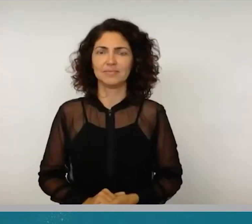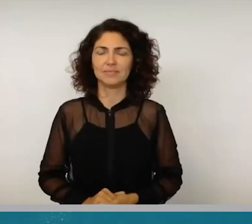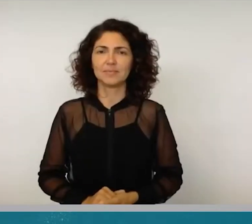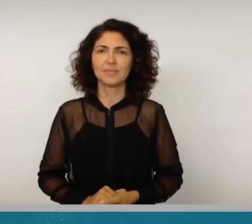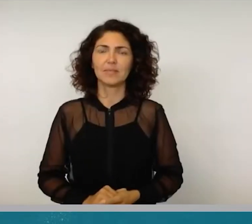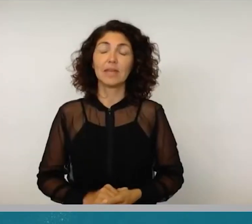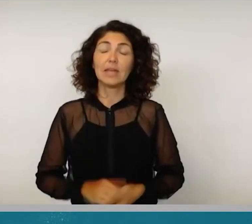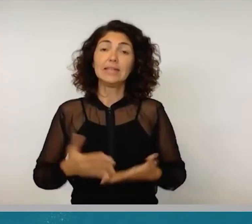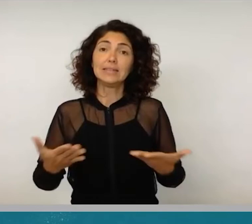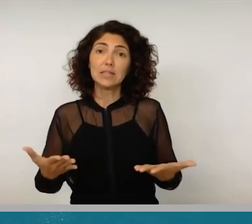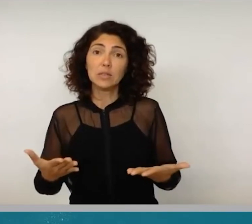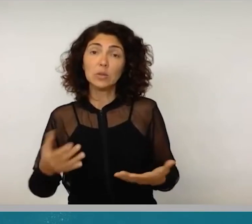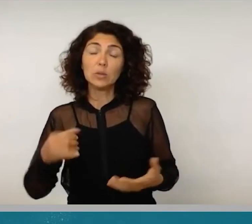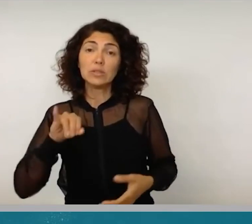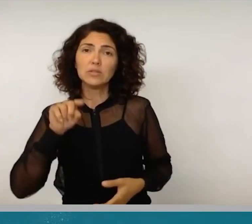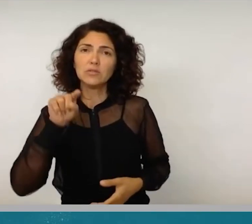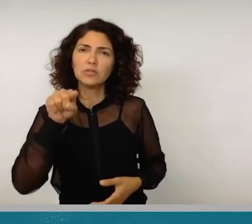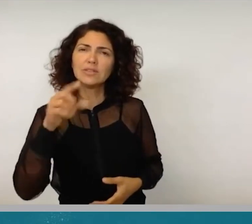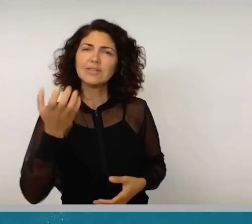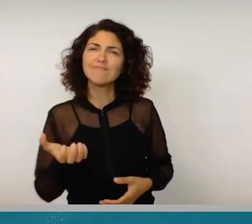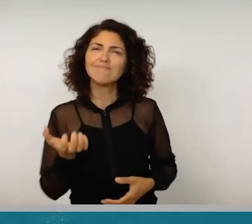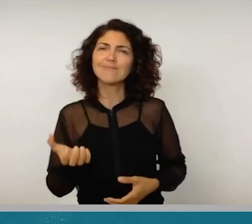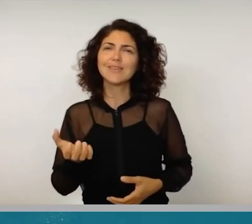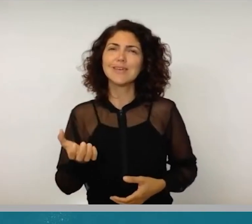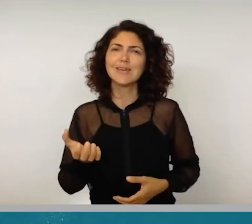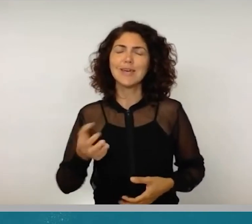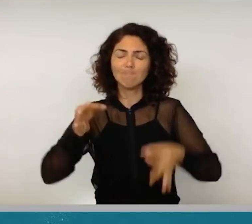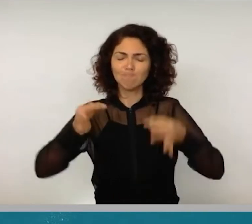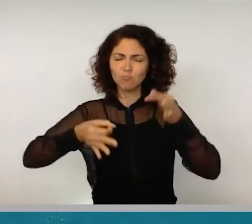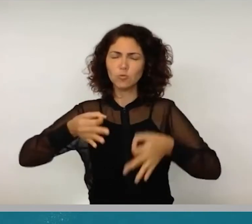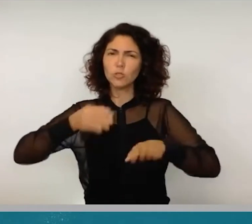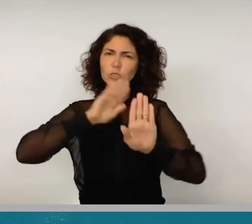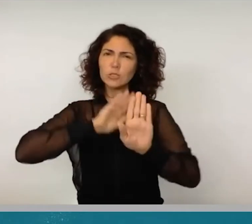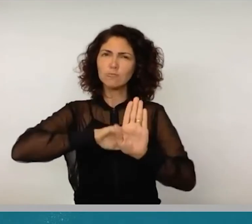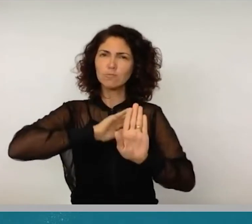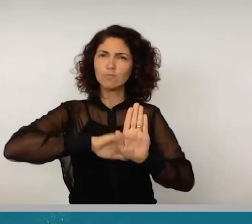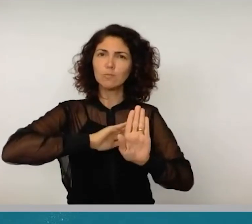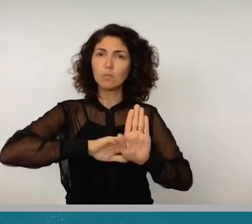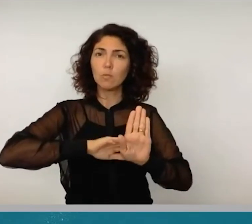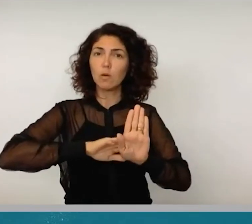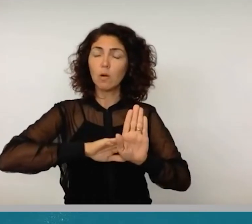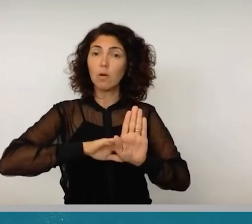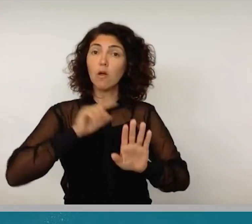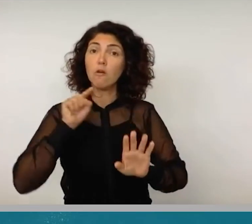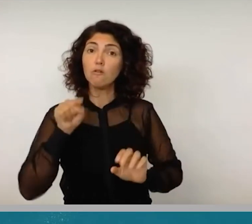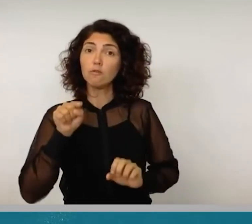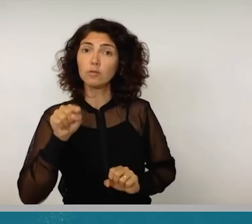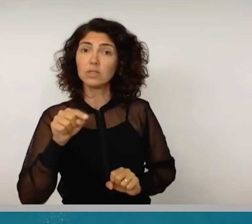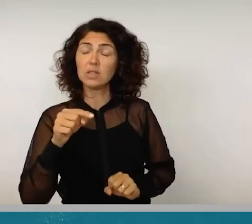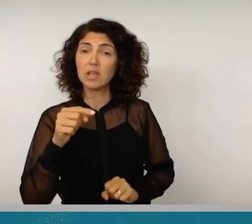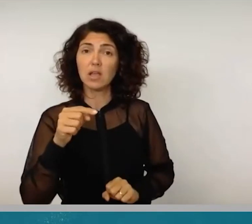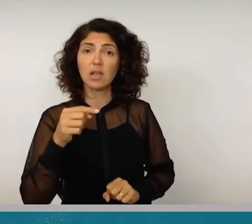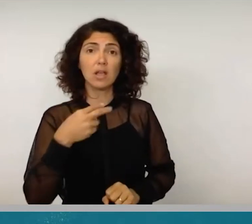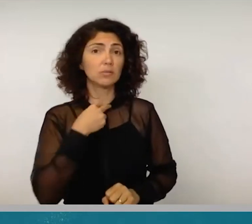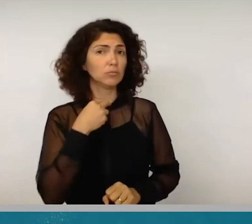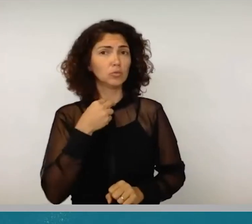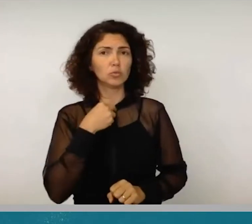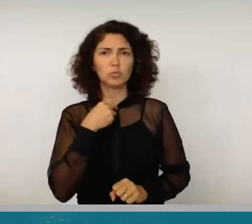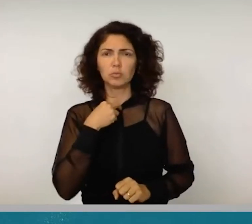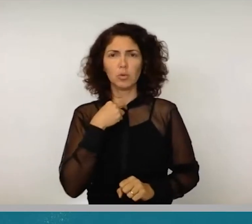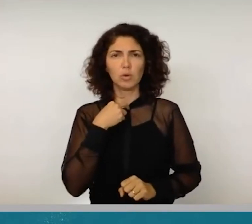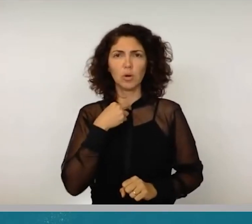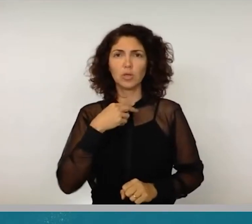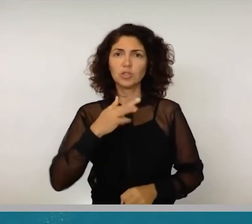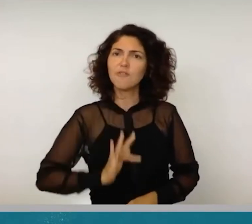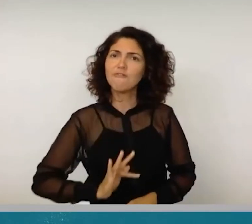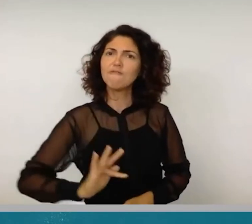como os escribas, que apenas fazem para os outros verem. Nós não estamos aqui, irmãos, para ganhar recompensa de